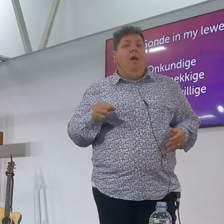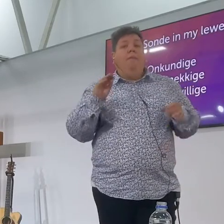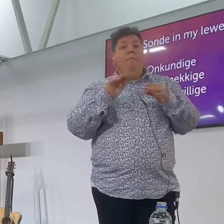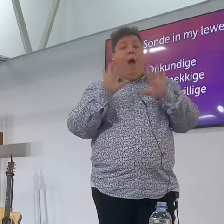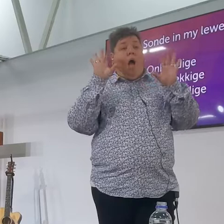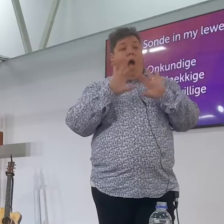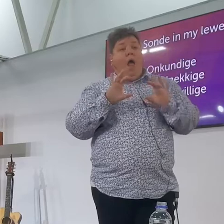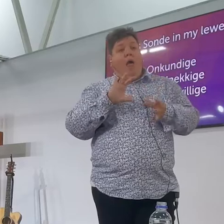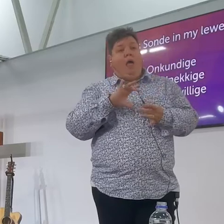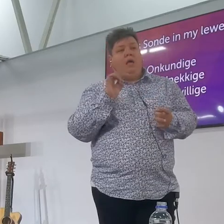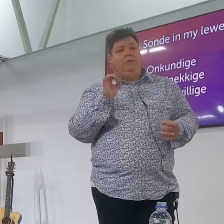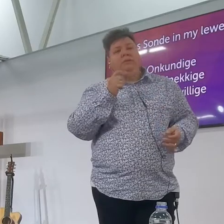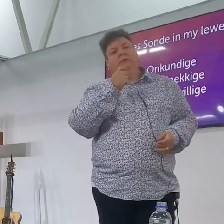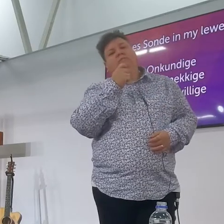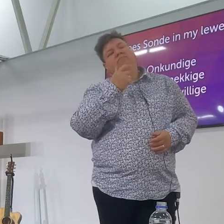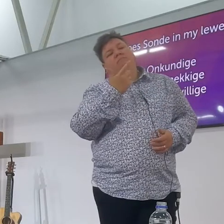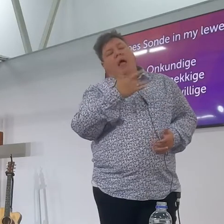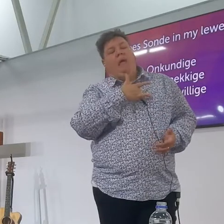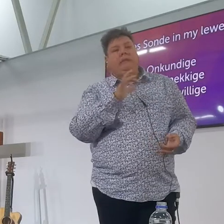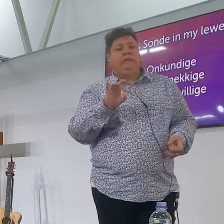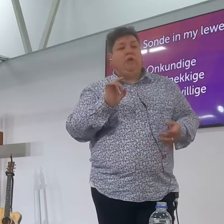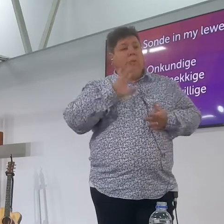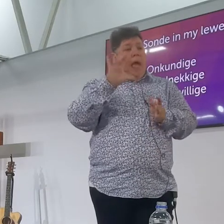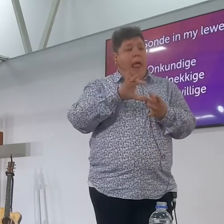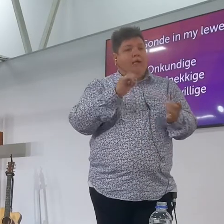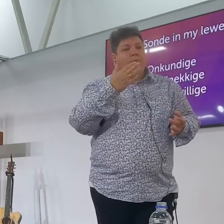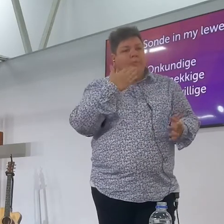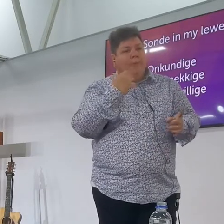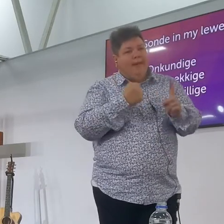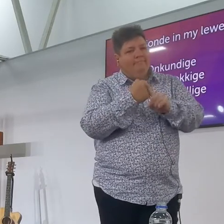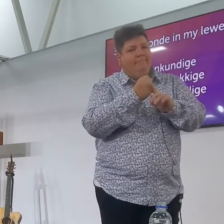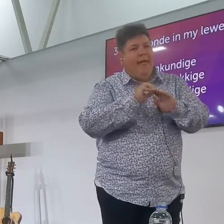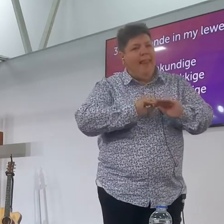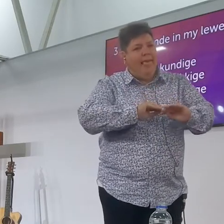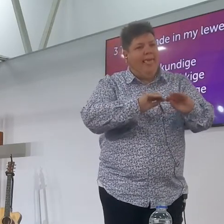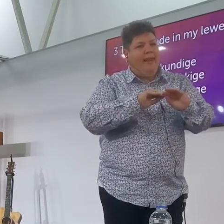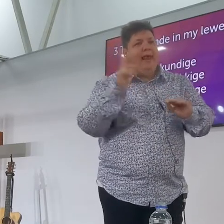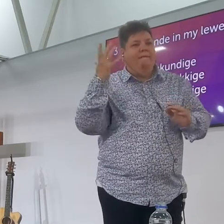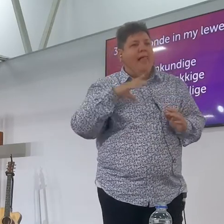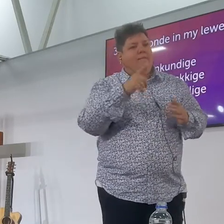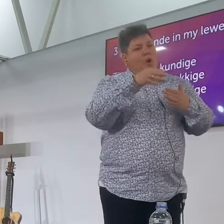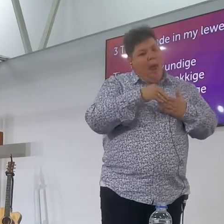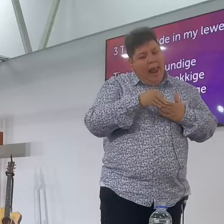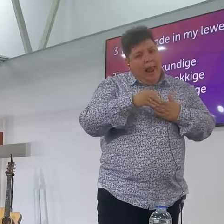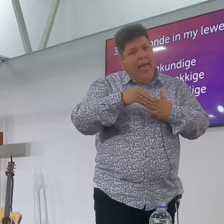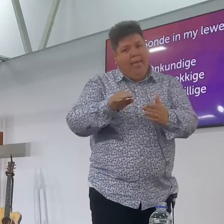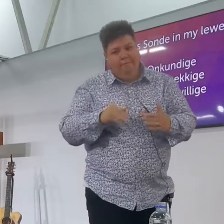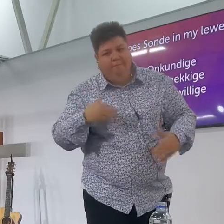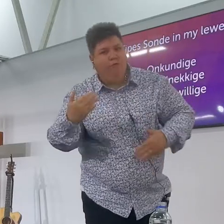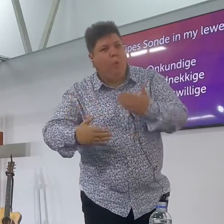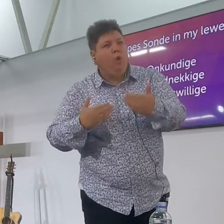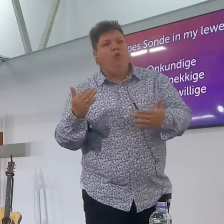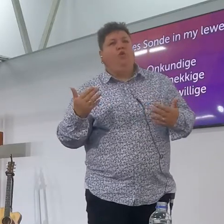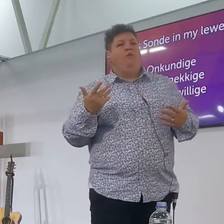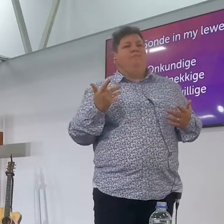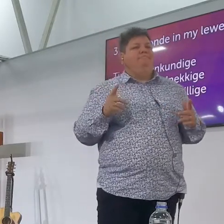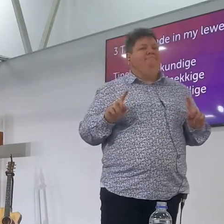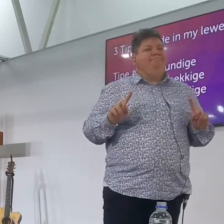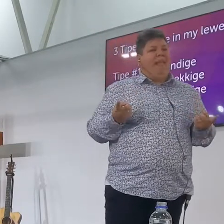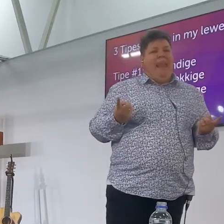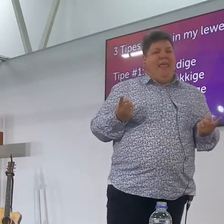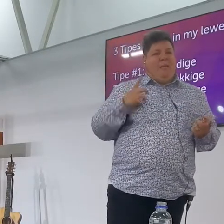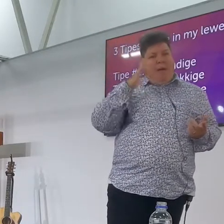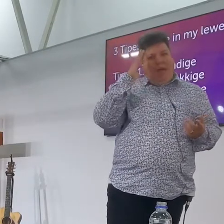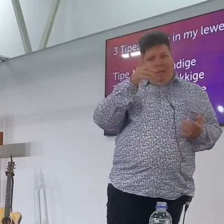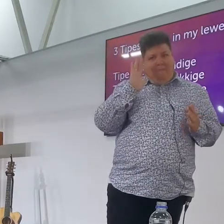Gees. Daai bedroef die Heilige Gees want hy die Heilige Gees kan my nie vorentoe vat nie. En dis hoekom ek hierdie drie punt julle noem dat jy kan